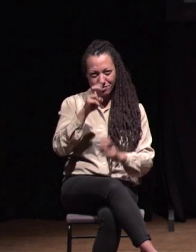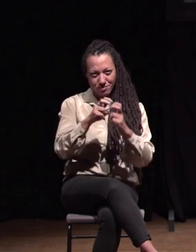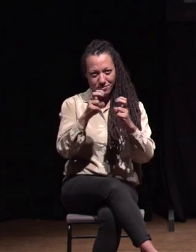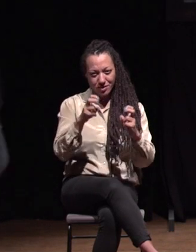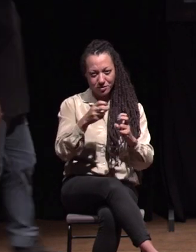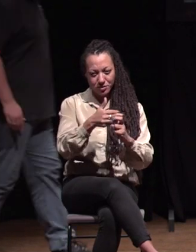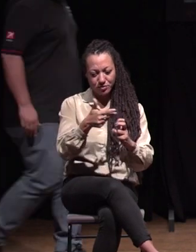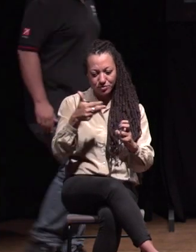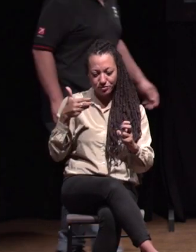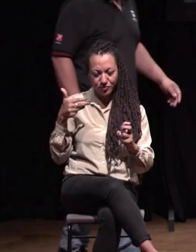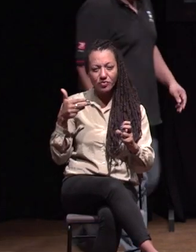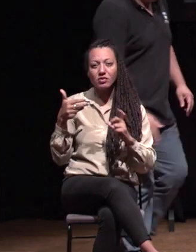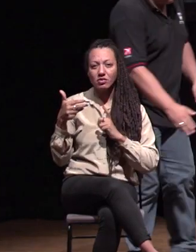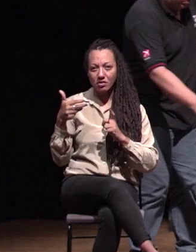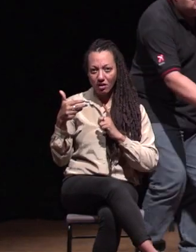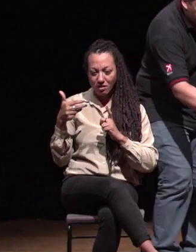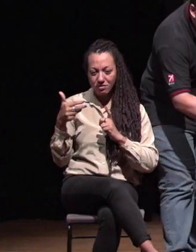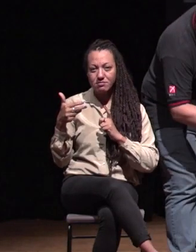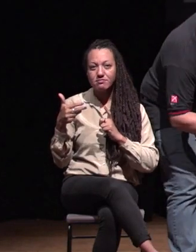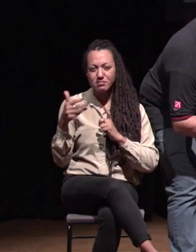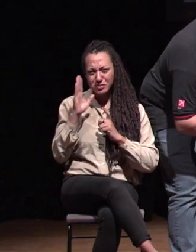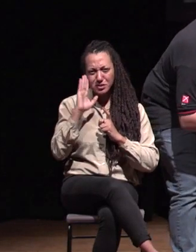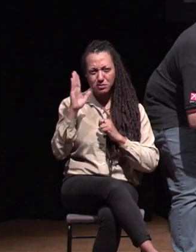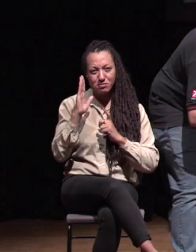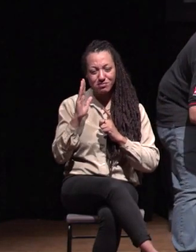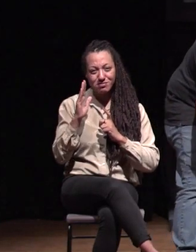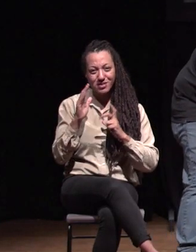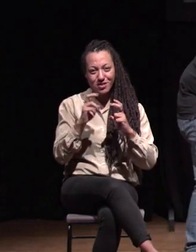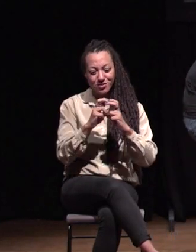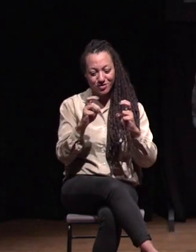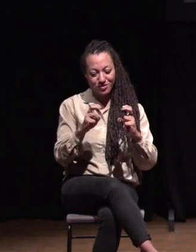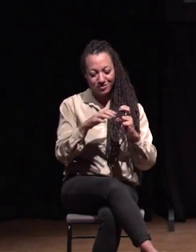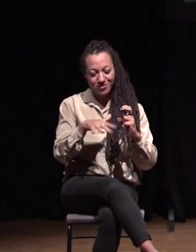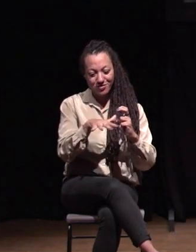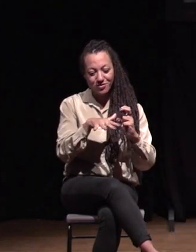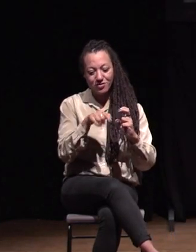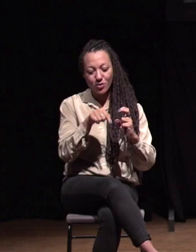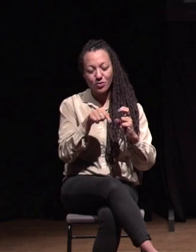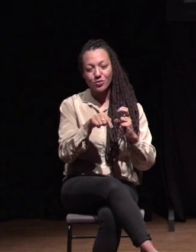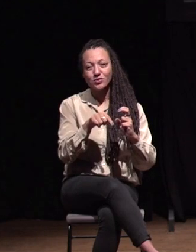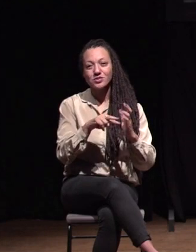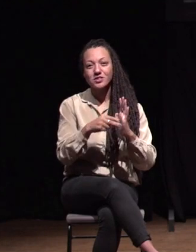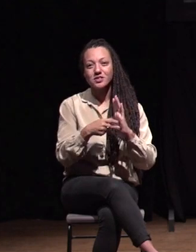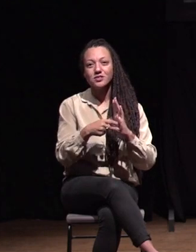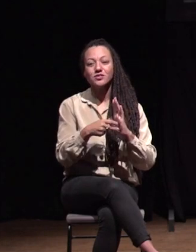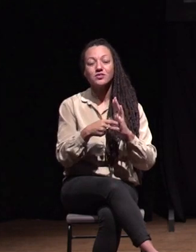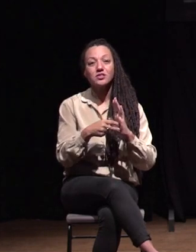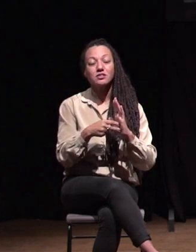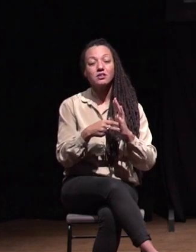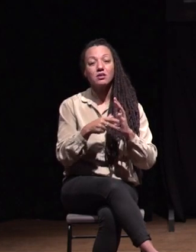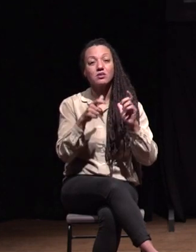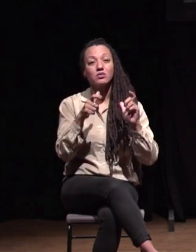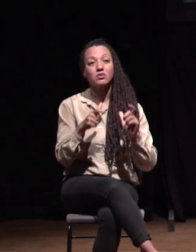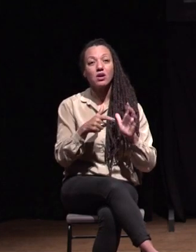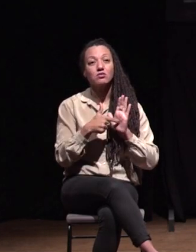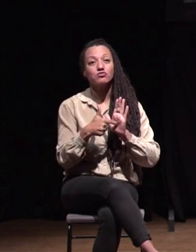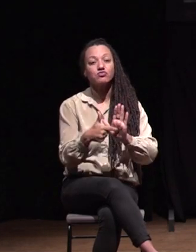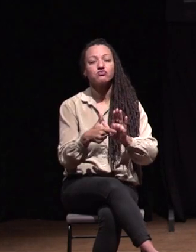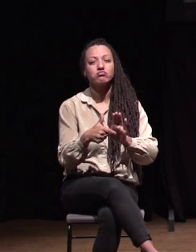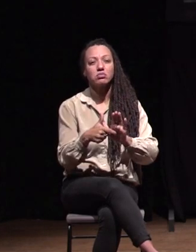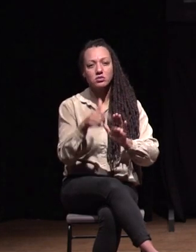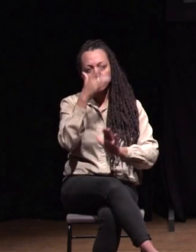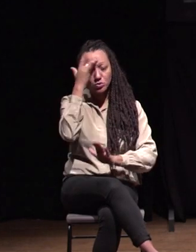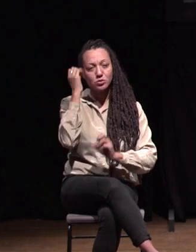tem, principalmente no seu vão, esse caráter de dar lugar, de dar voz a essas